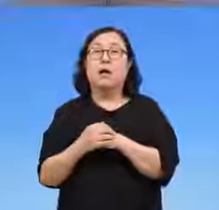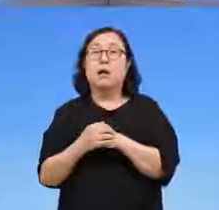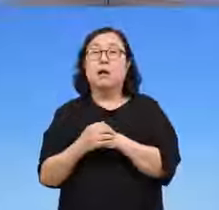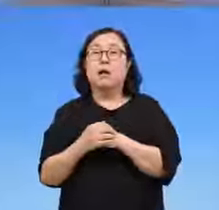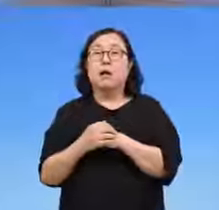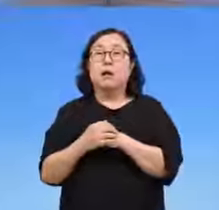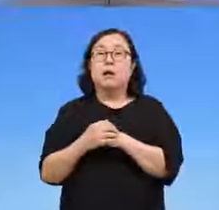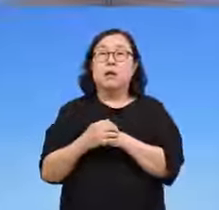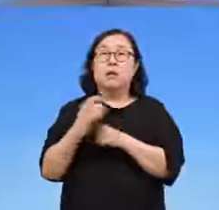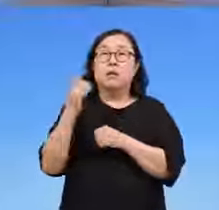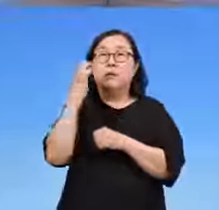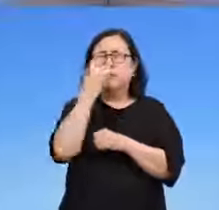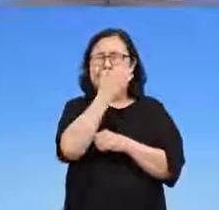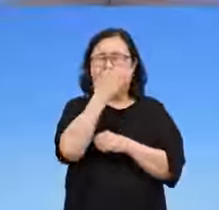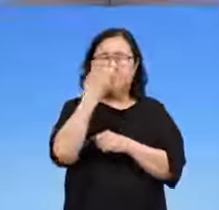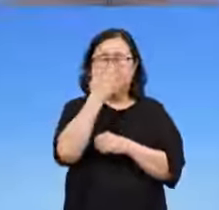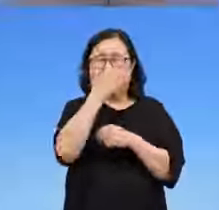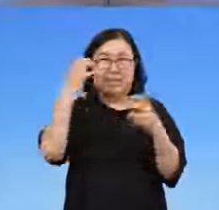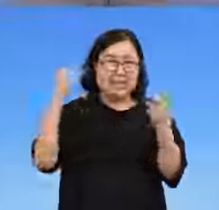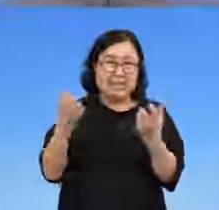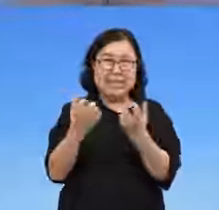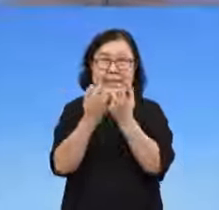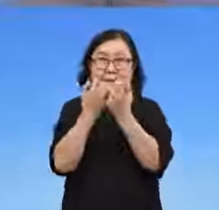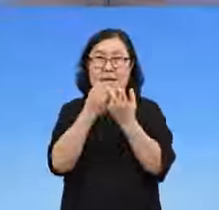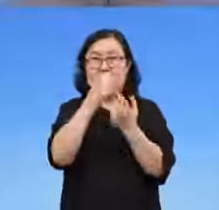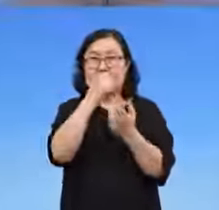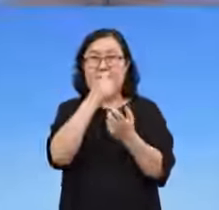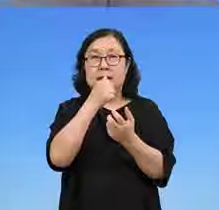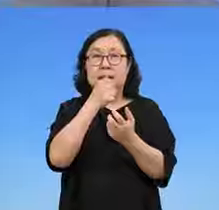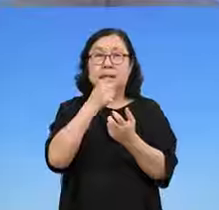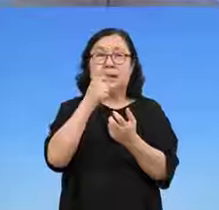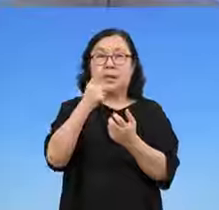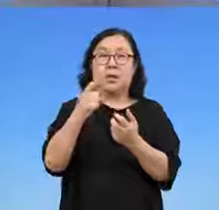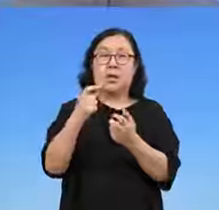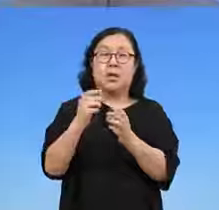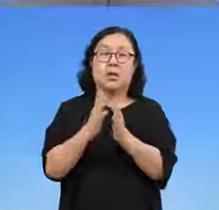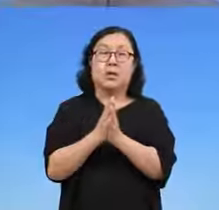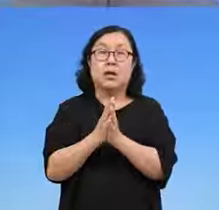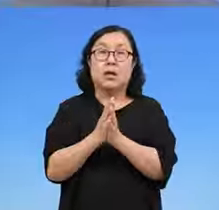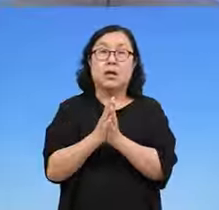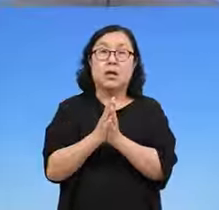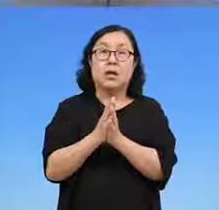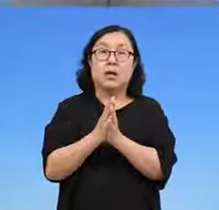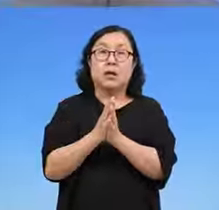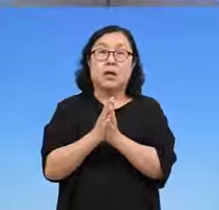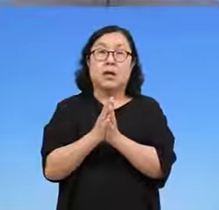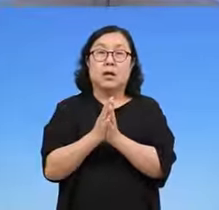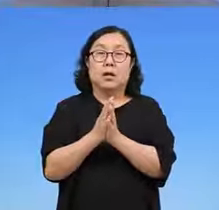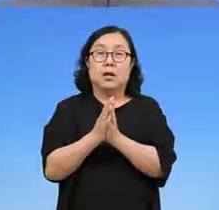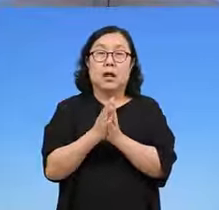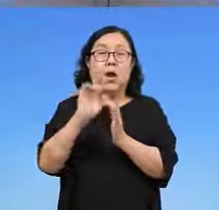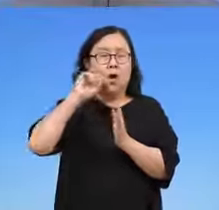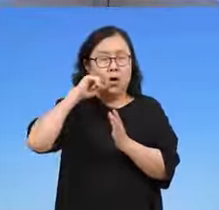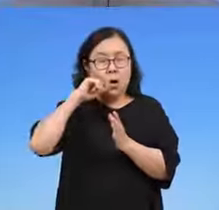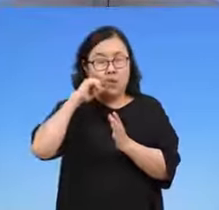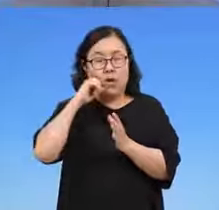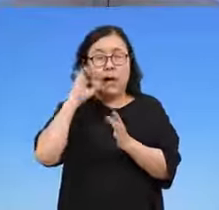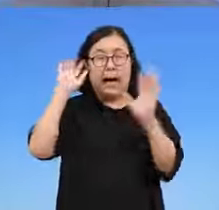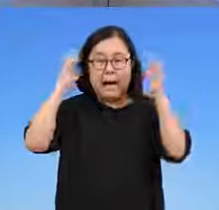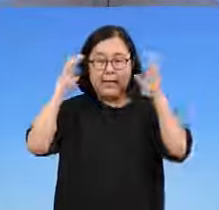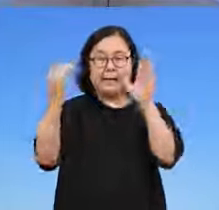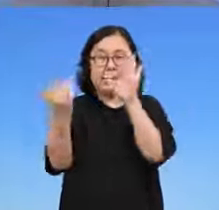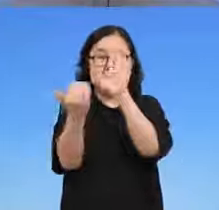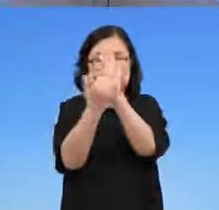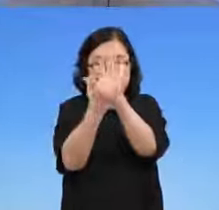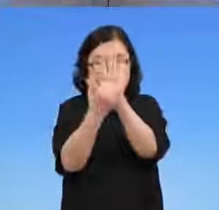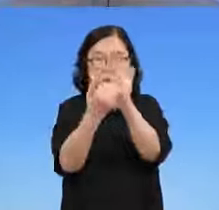패역한 너무너무 상상을 초월하는 무서운 성적인 공격을 아이들이 방어할 수 있도록 가르쳐야